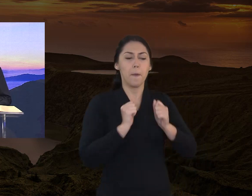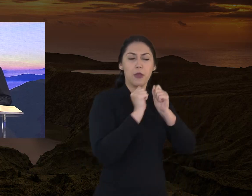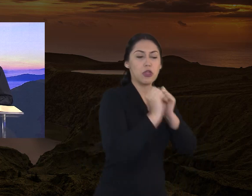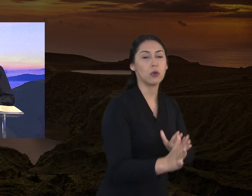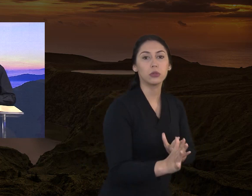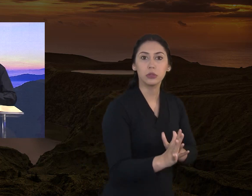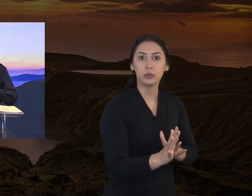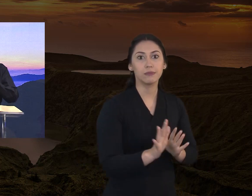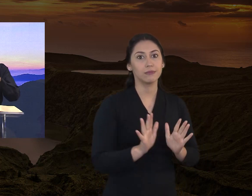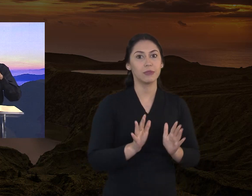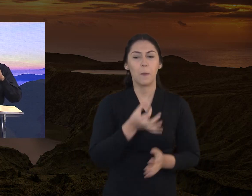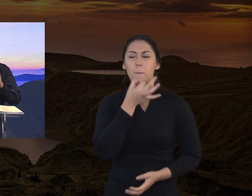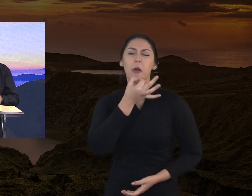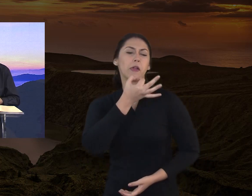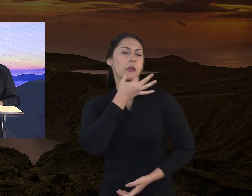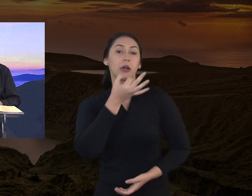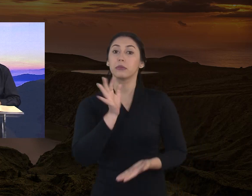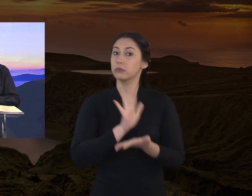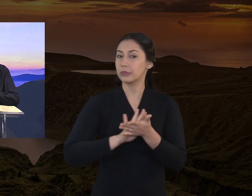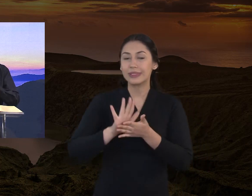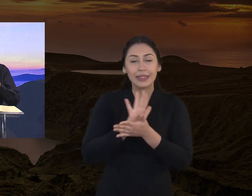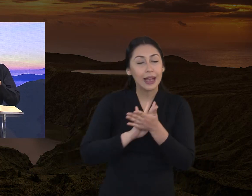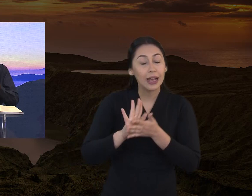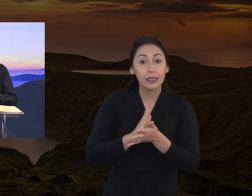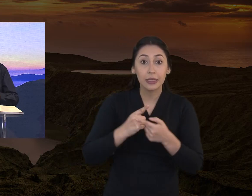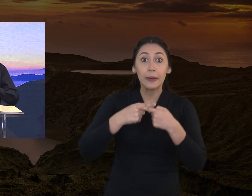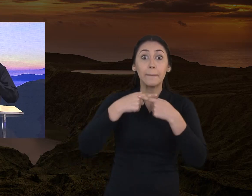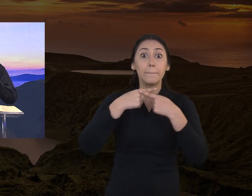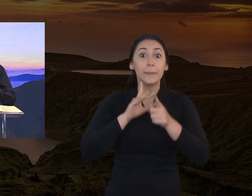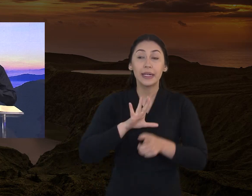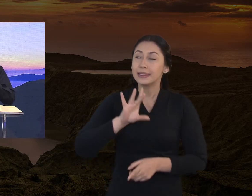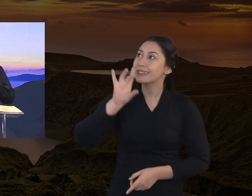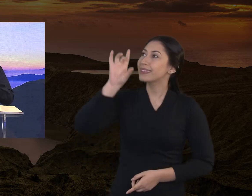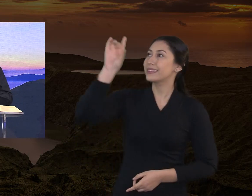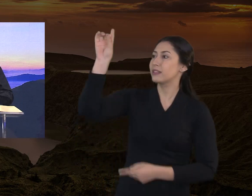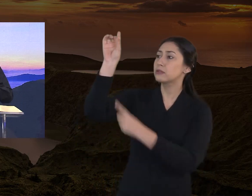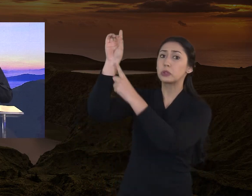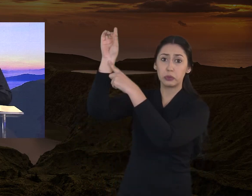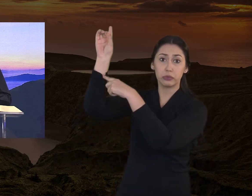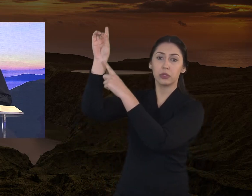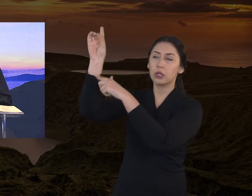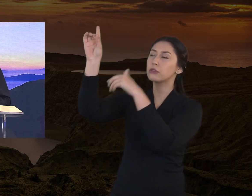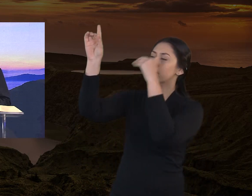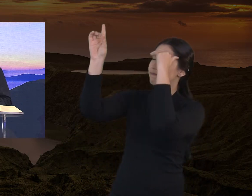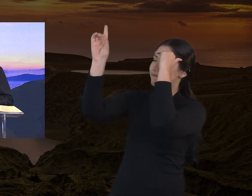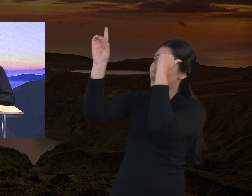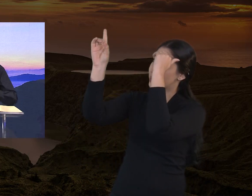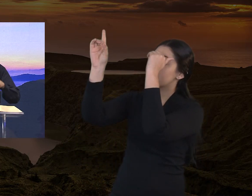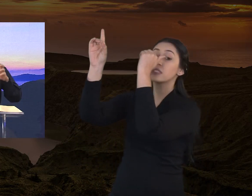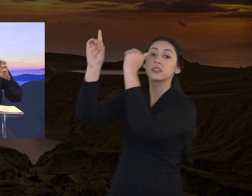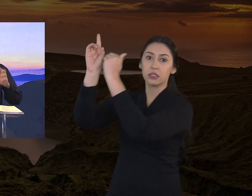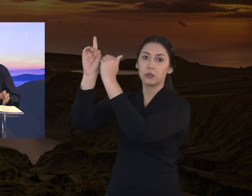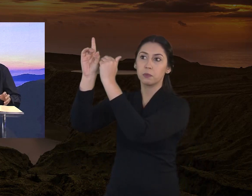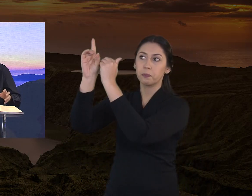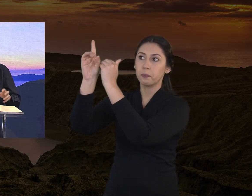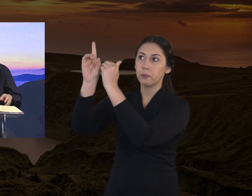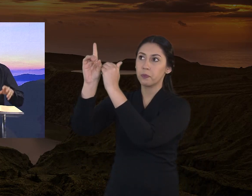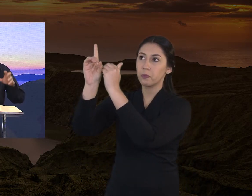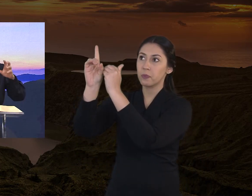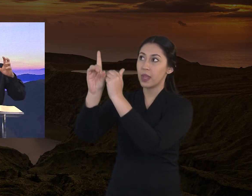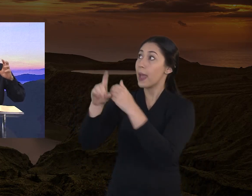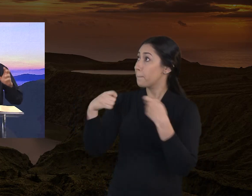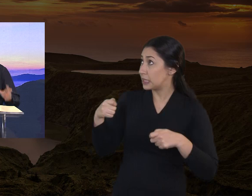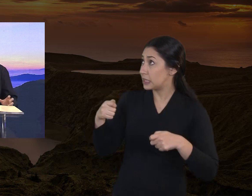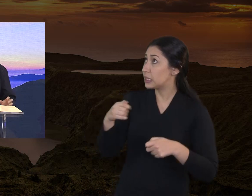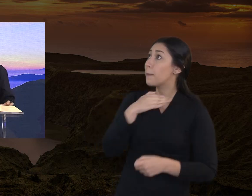própria, ele não teve opinião própria, mas ele seguiu totalmente a vontade do Pai e morreu